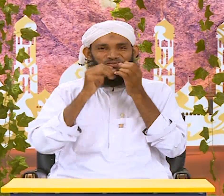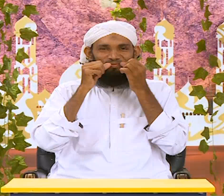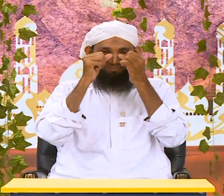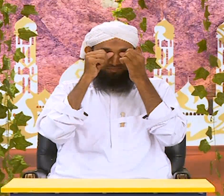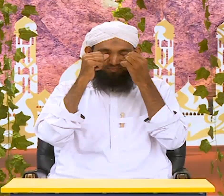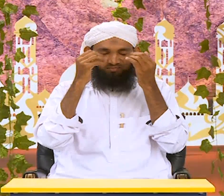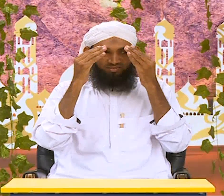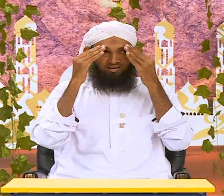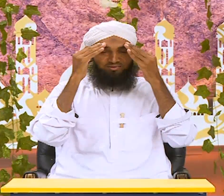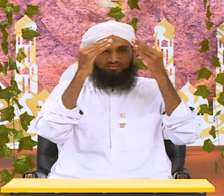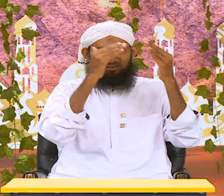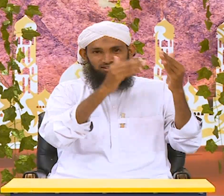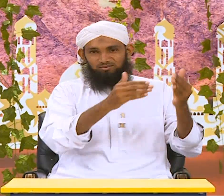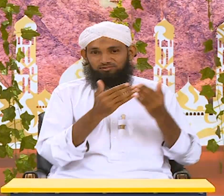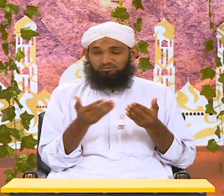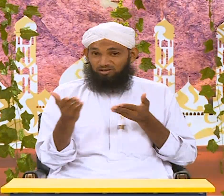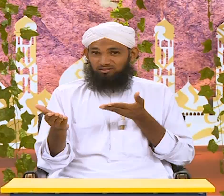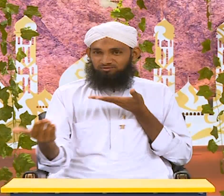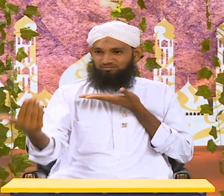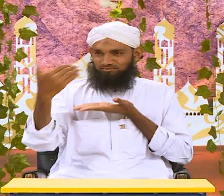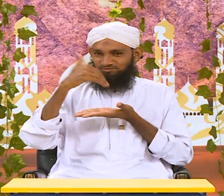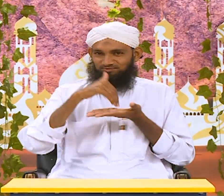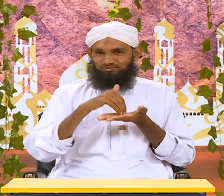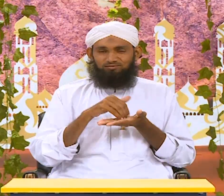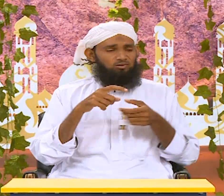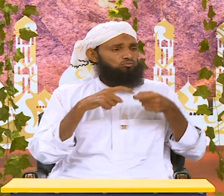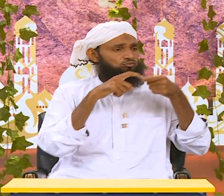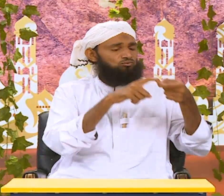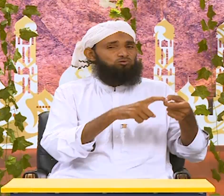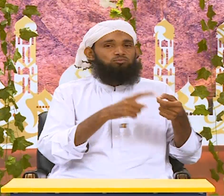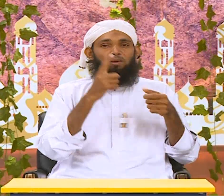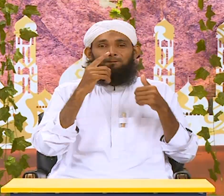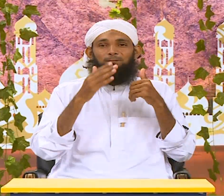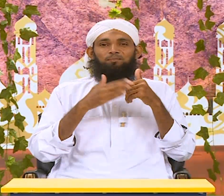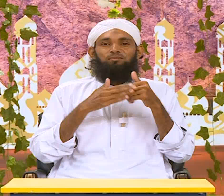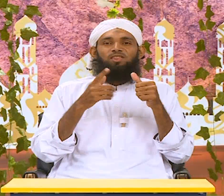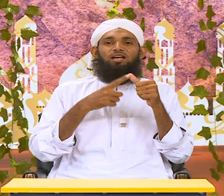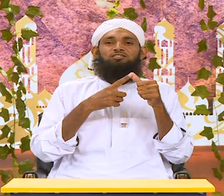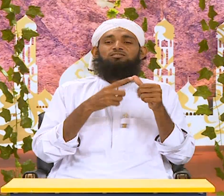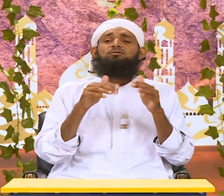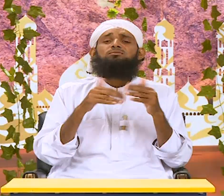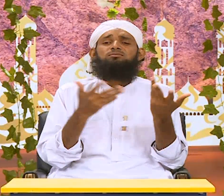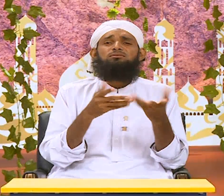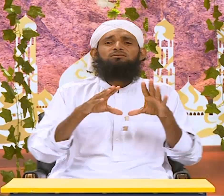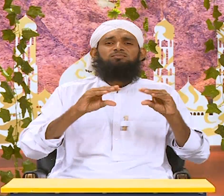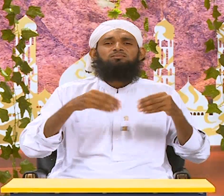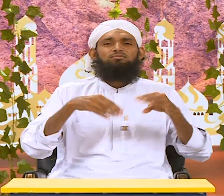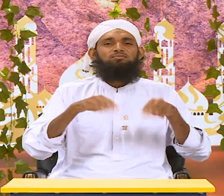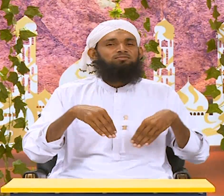تاجدار صلی اللہ علیہ وآلہ وصحبہ وسلم تشریف لائے تو پوچھا، عائشہ یہ کیا ہے؟ میں نے سارا واقعہ عرض کیا۔ اس پر زہد کے